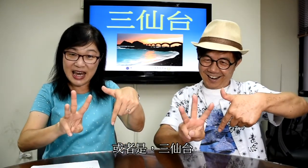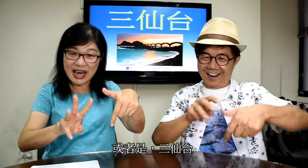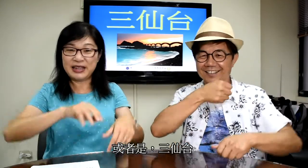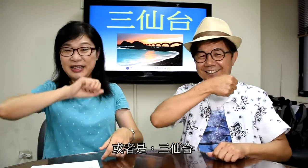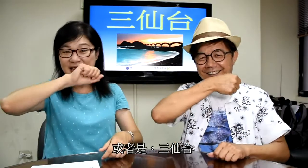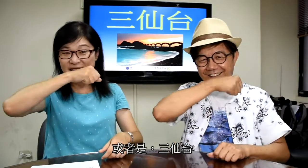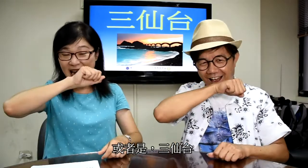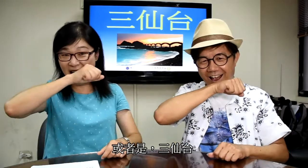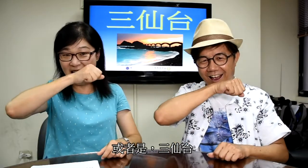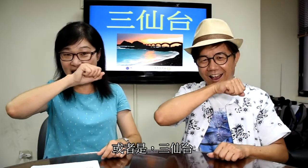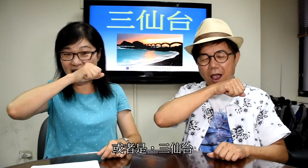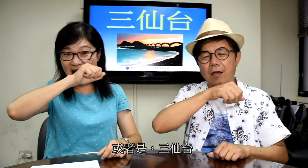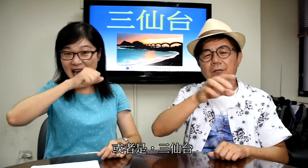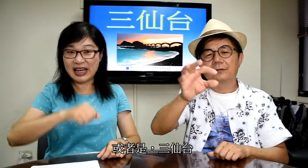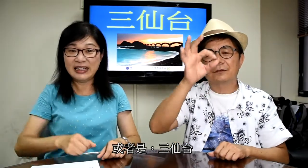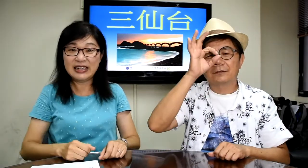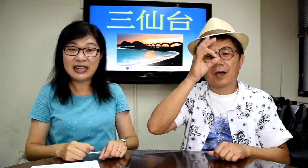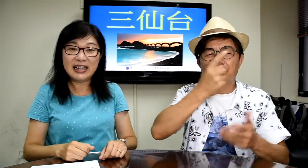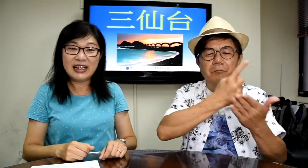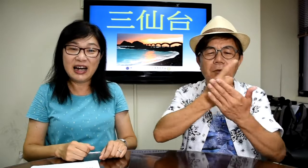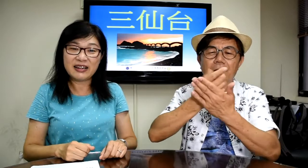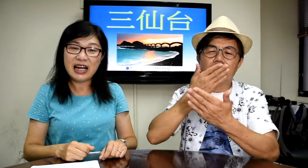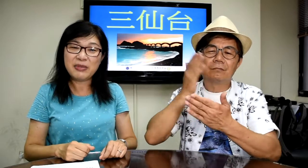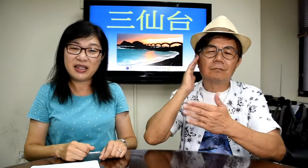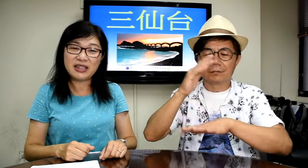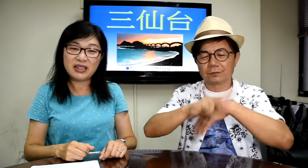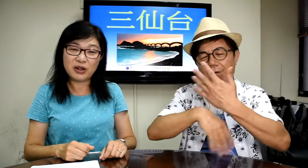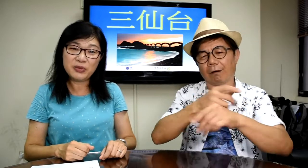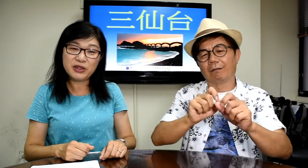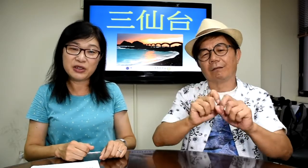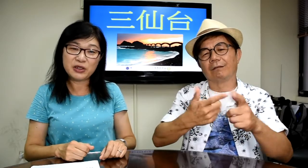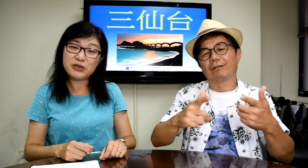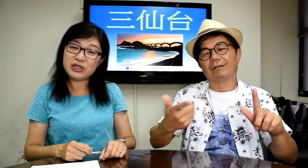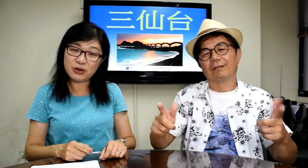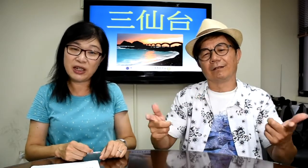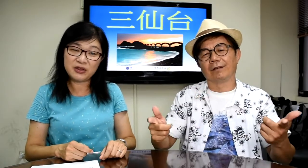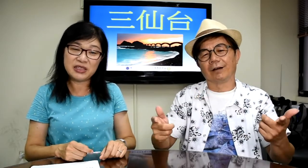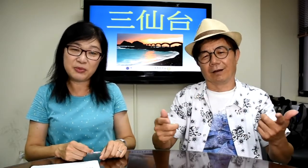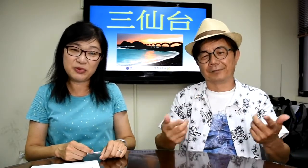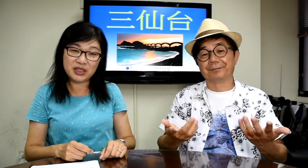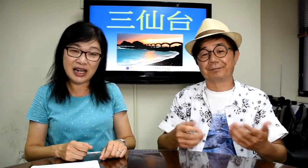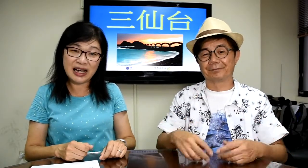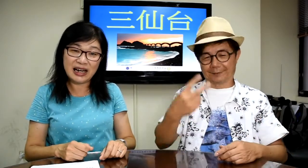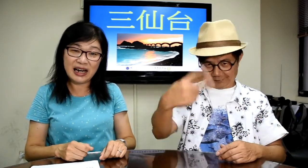仙台。好，看每一个龙朋友的手语习惯有一些不一样。好，